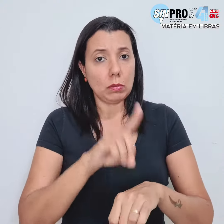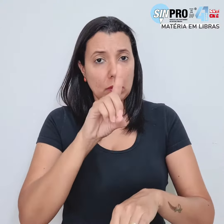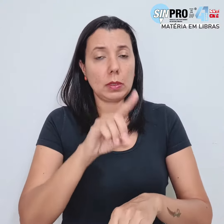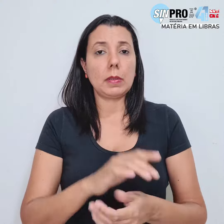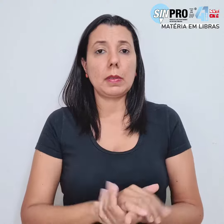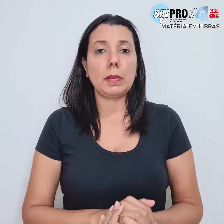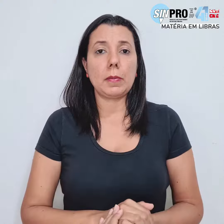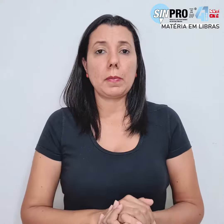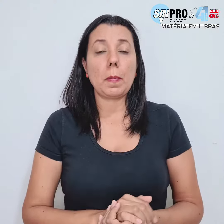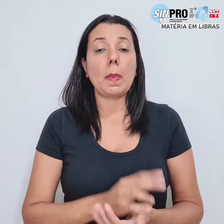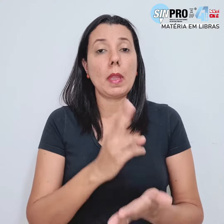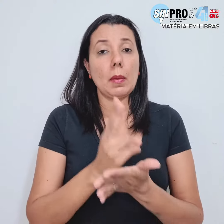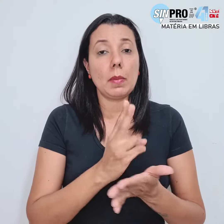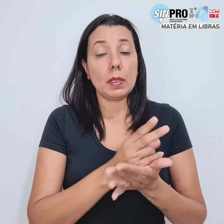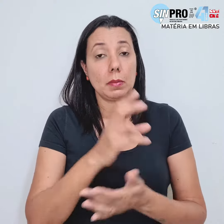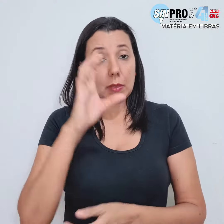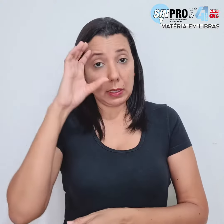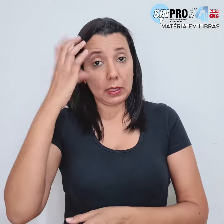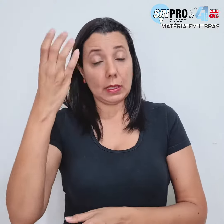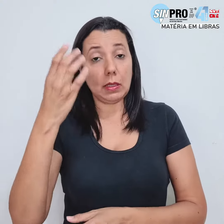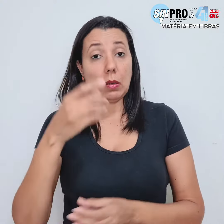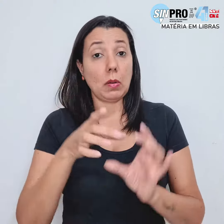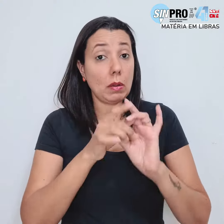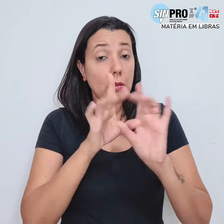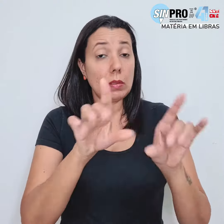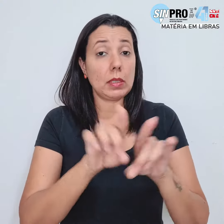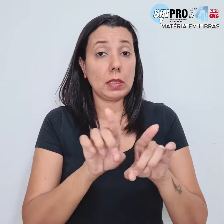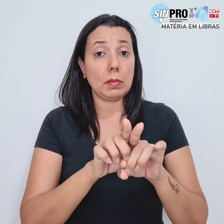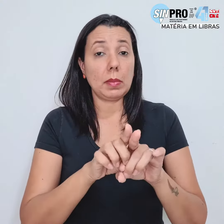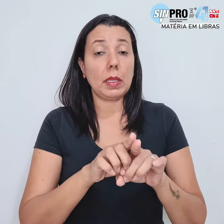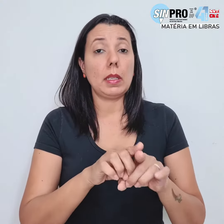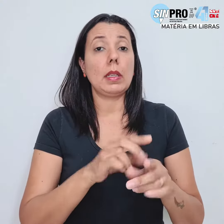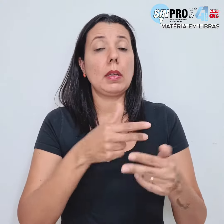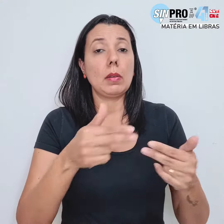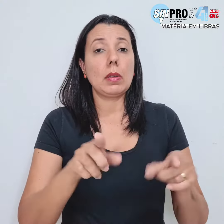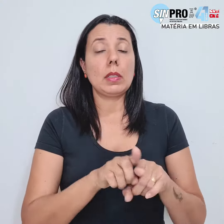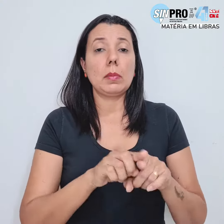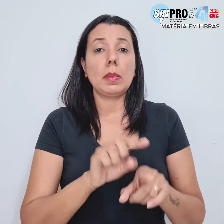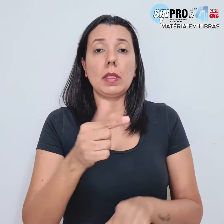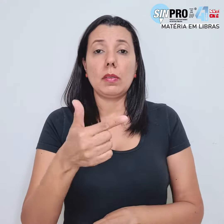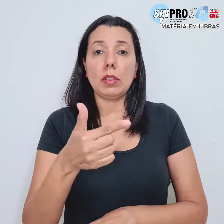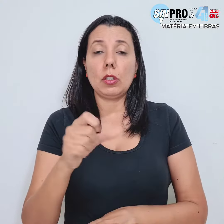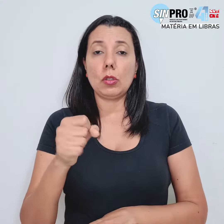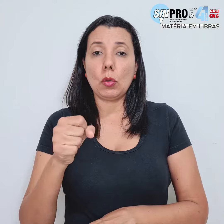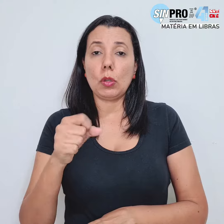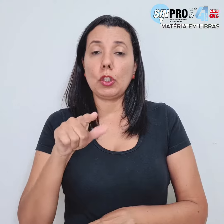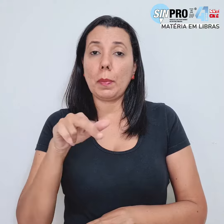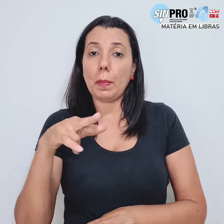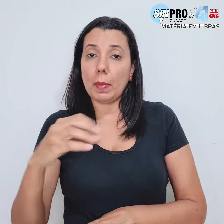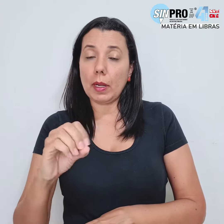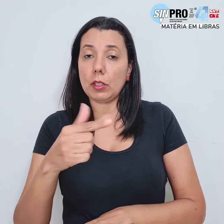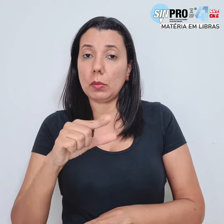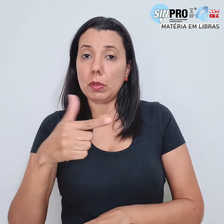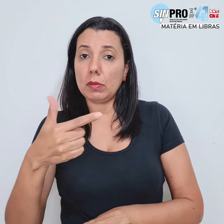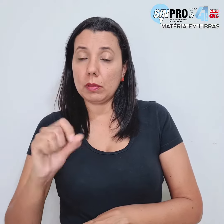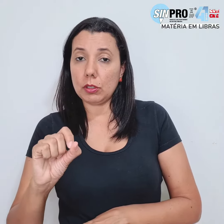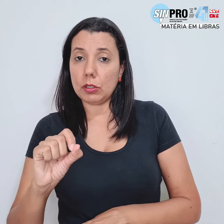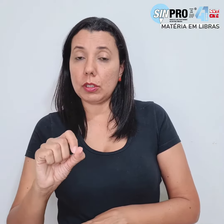doutorado. A mesma decisão autoriza ainda o cômpito do período de 28 de maio de 2020